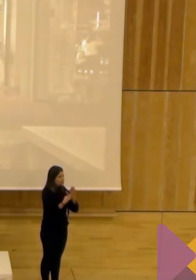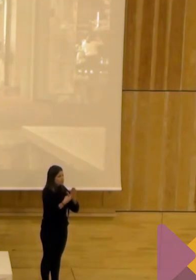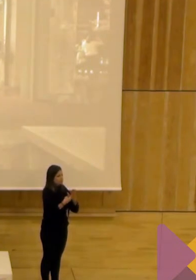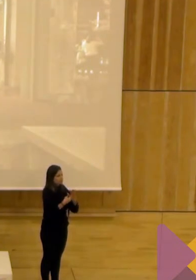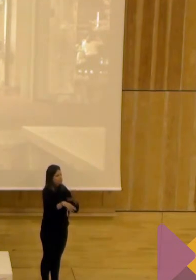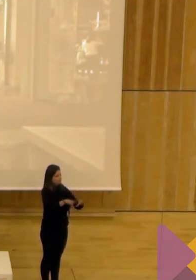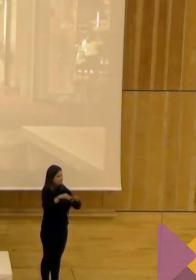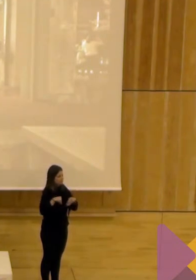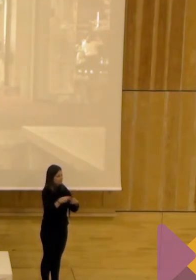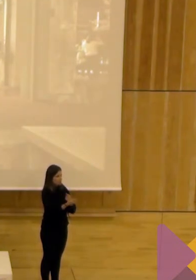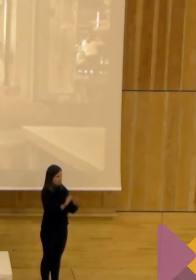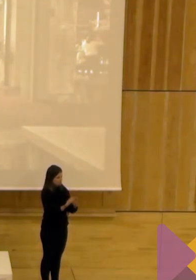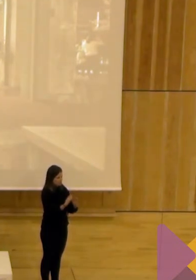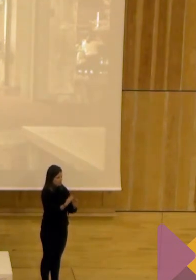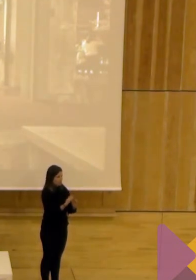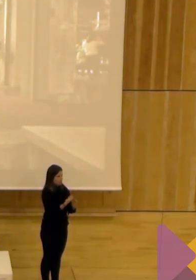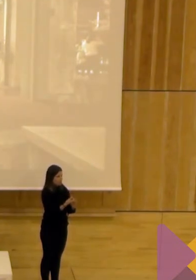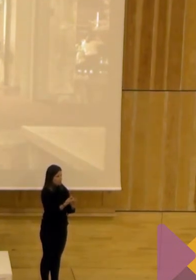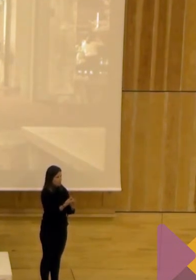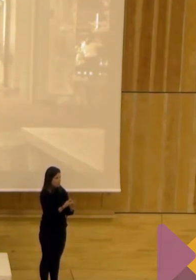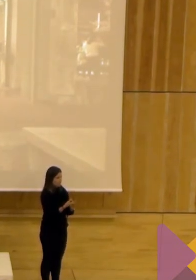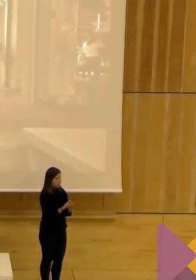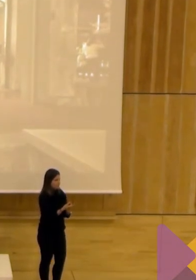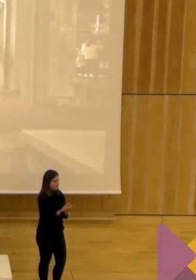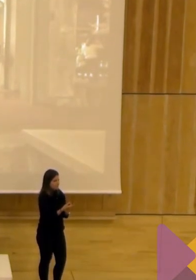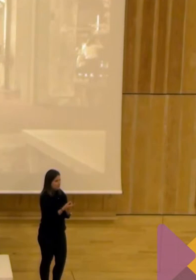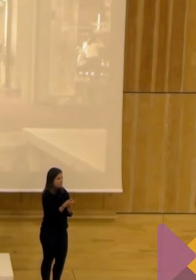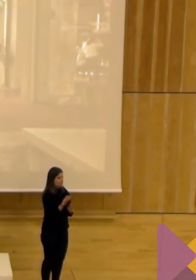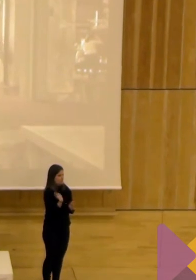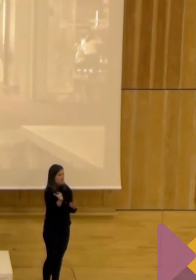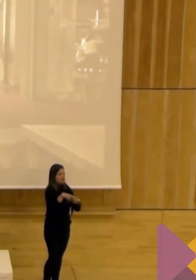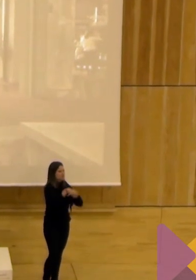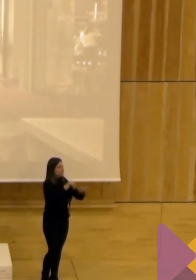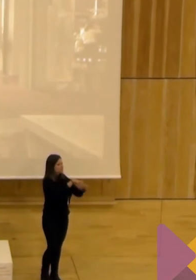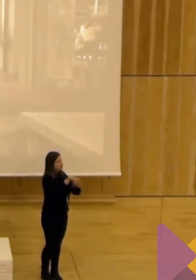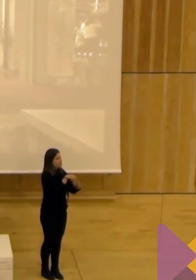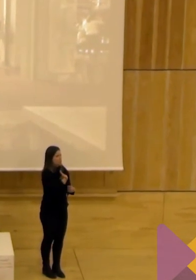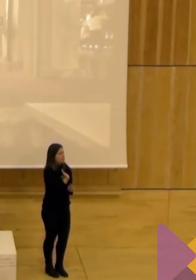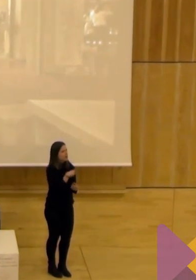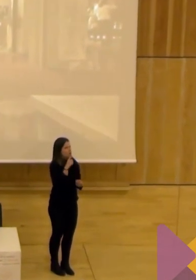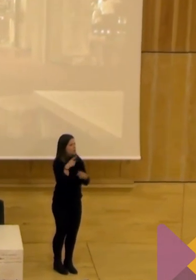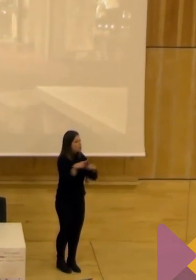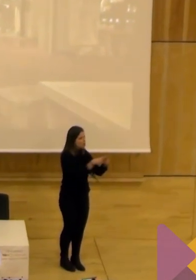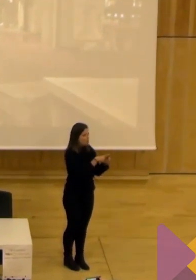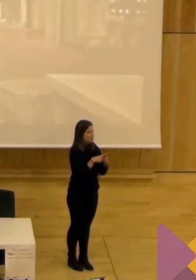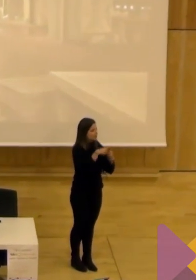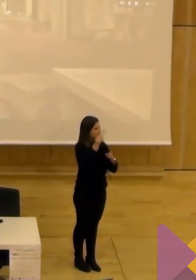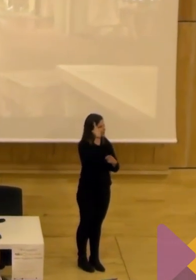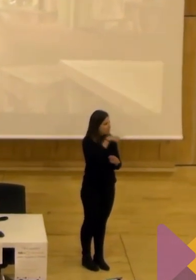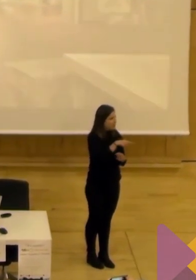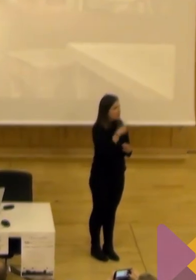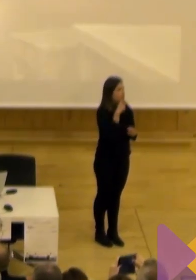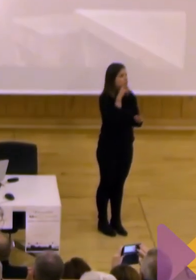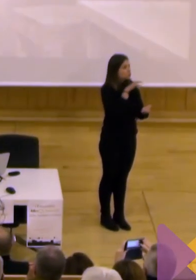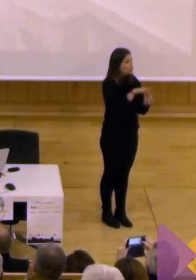asumido de hecho la coordinación en estos valles, era la distribución de tareas y en cómo compartían esos saberes y